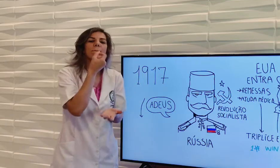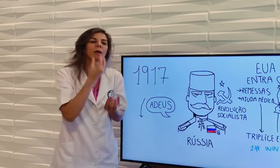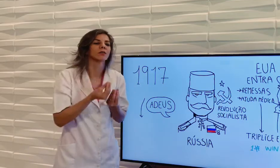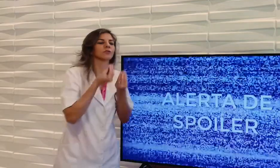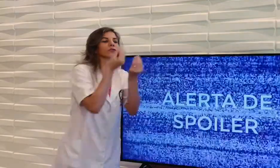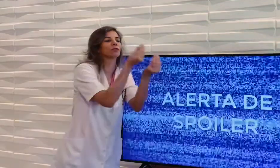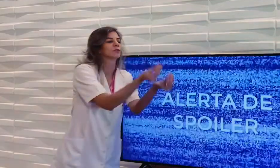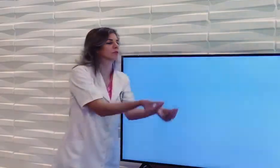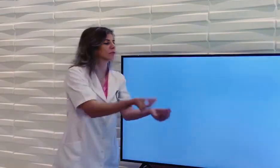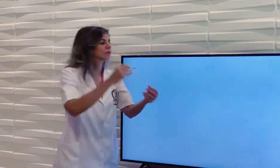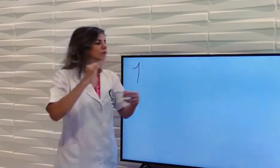vitória.